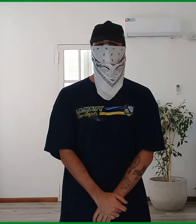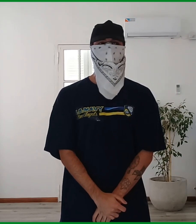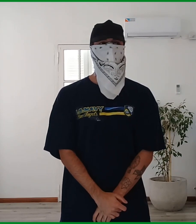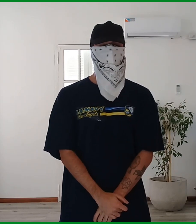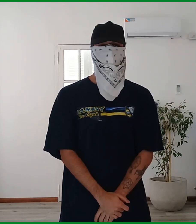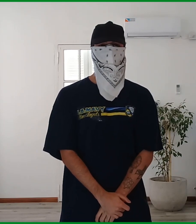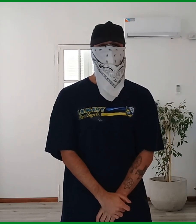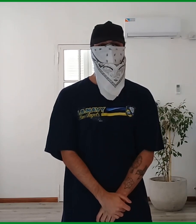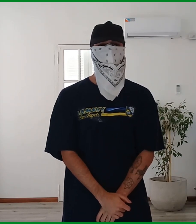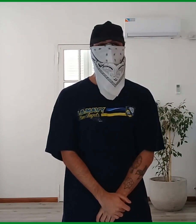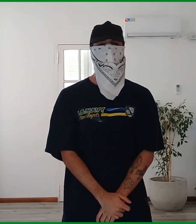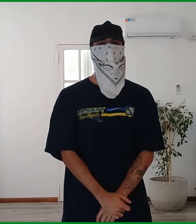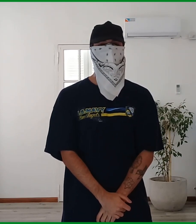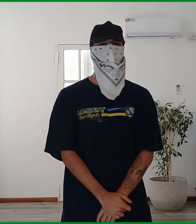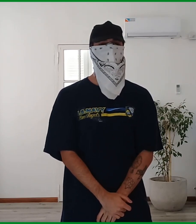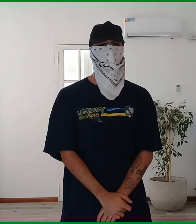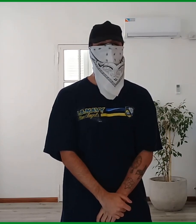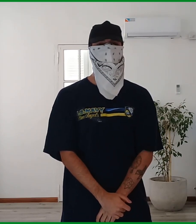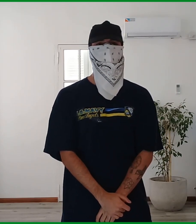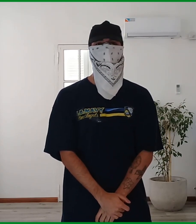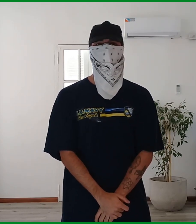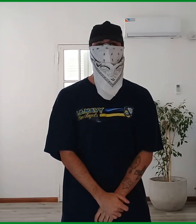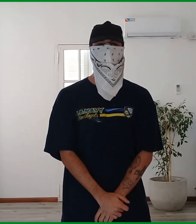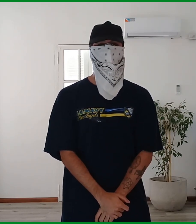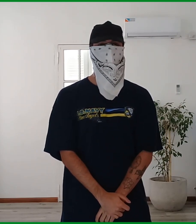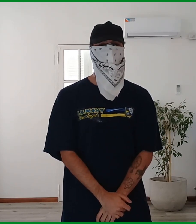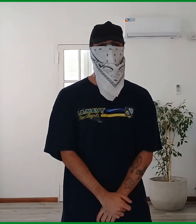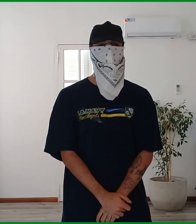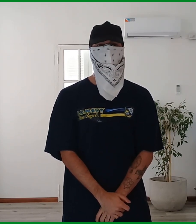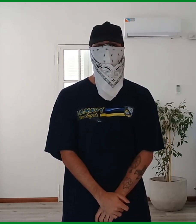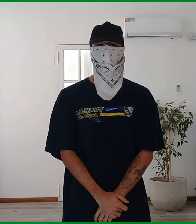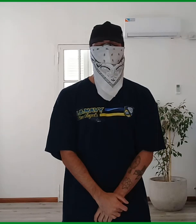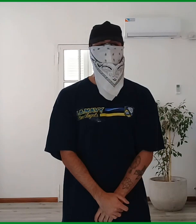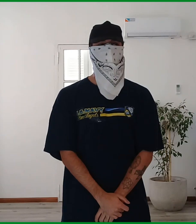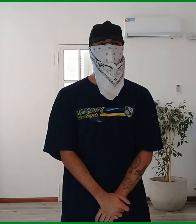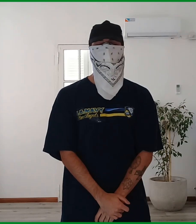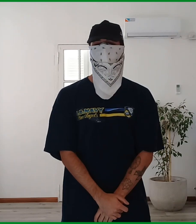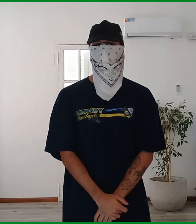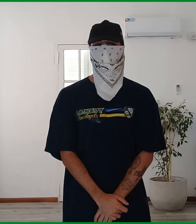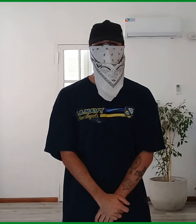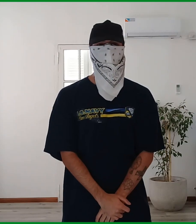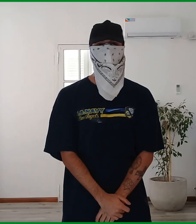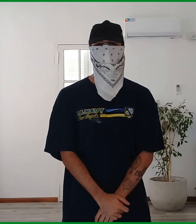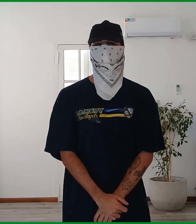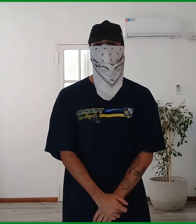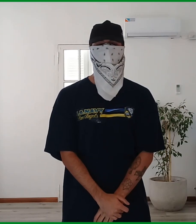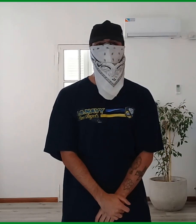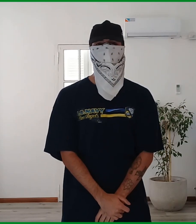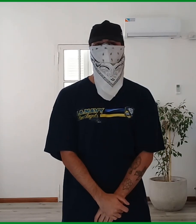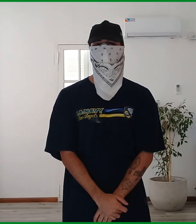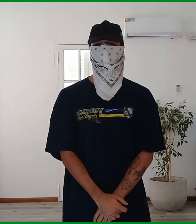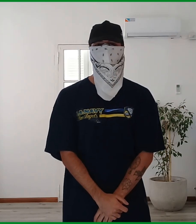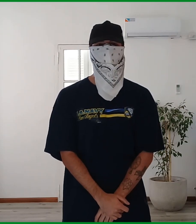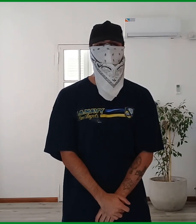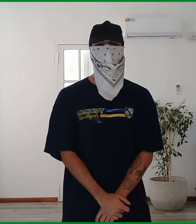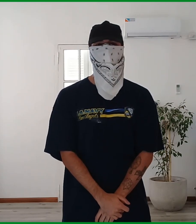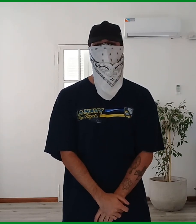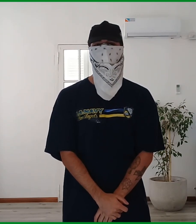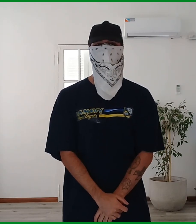visto, muchos dicen, mira, ese graffiti ahora está muy bueno, pero las firmas que veo ahí rayado por todos lados, en chapa, no